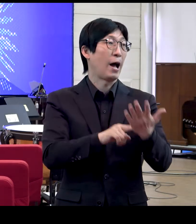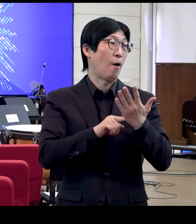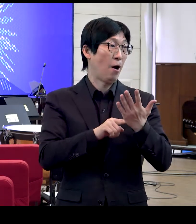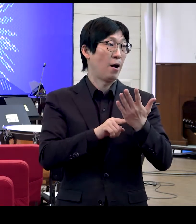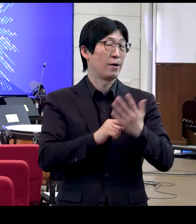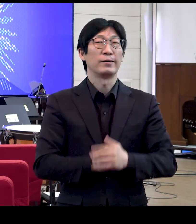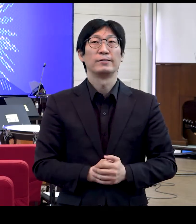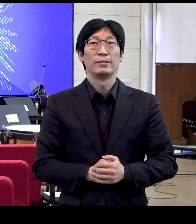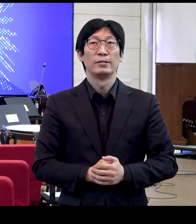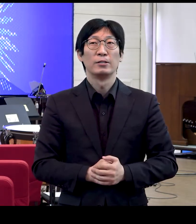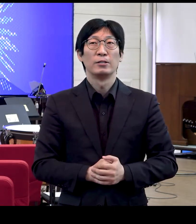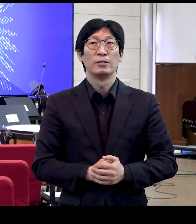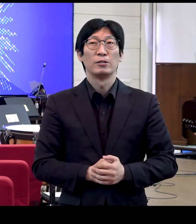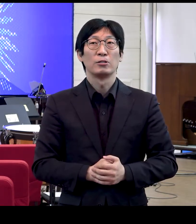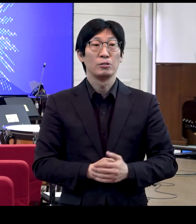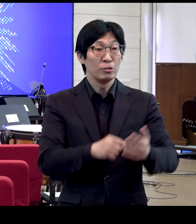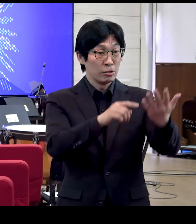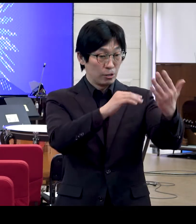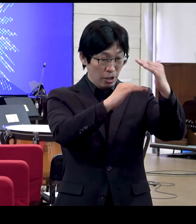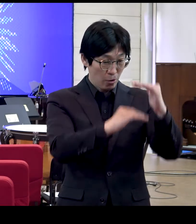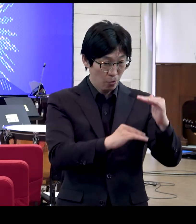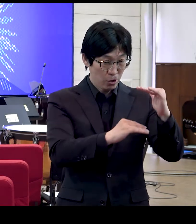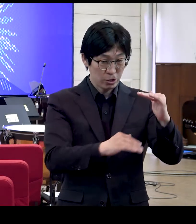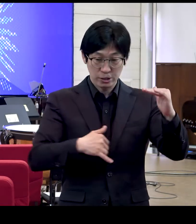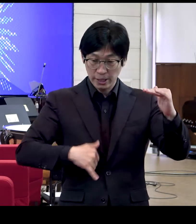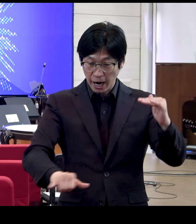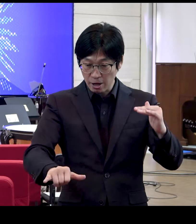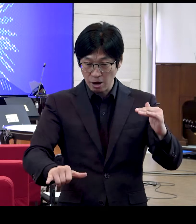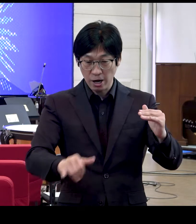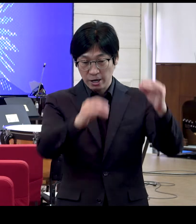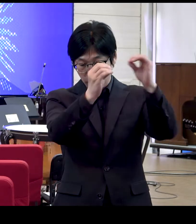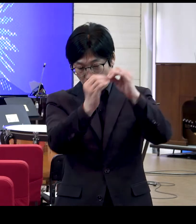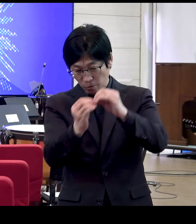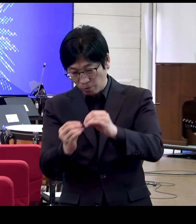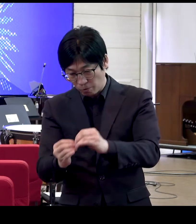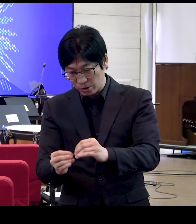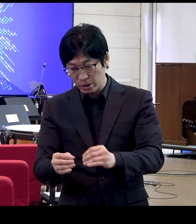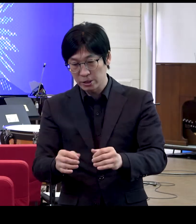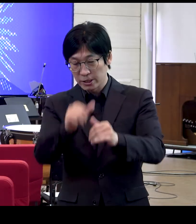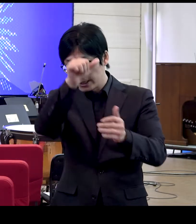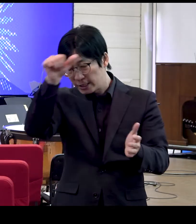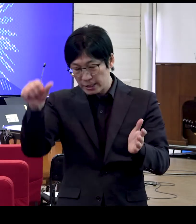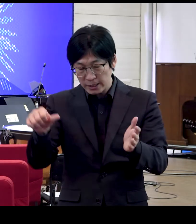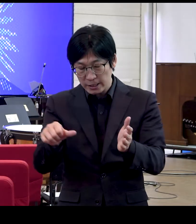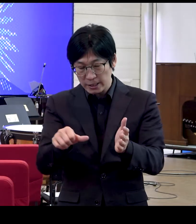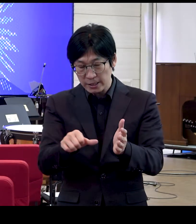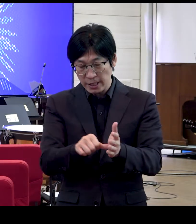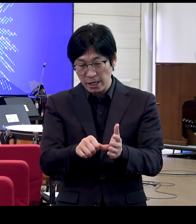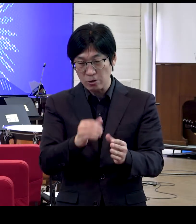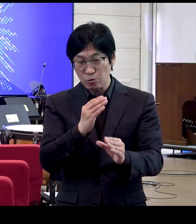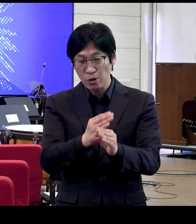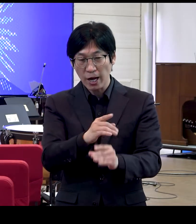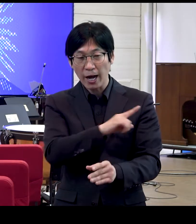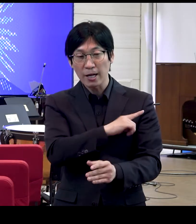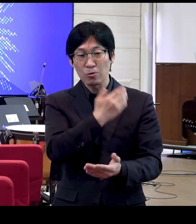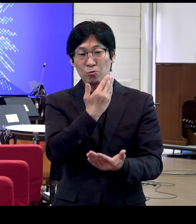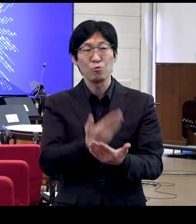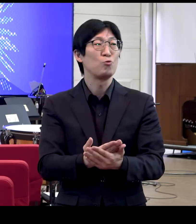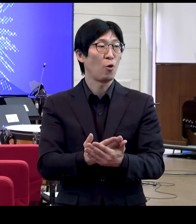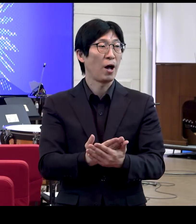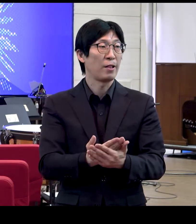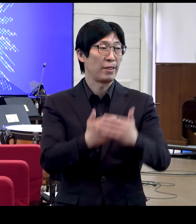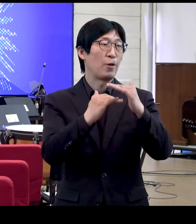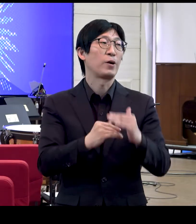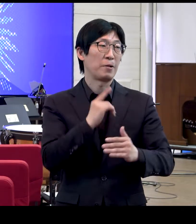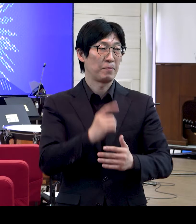그 이야기가 정말 그 자녀들한테 그 인생에서 너무나 중요한 결과를 가져온 바로 그 이야기입니다.